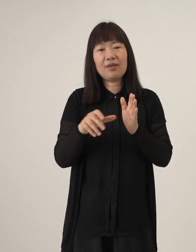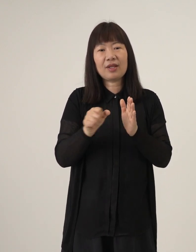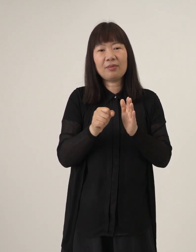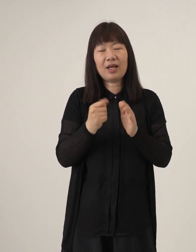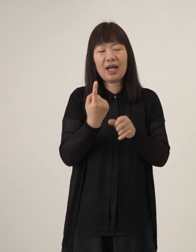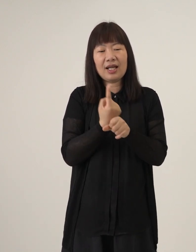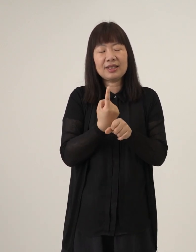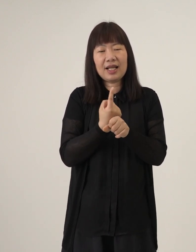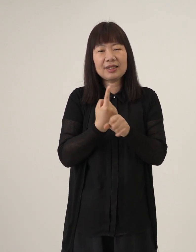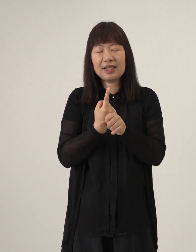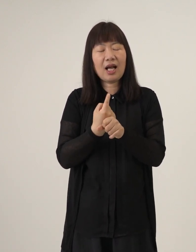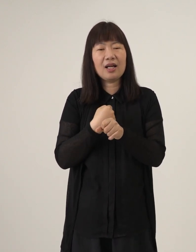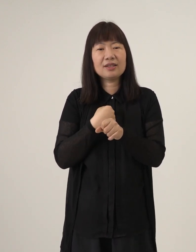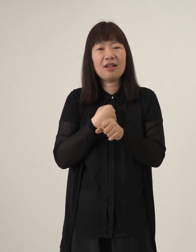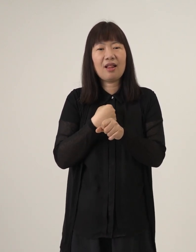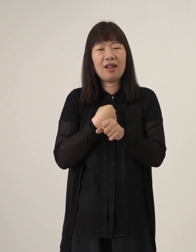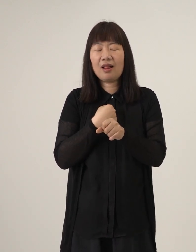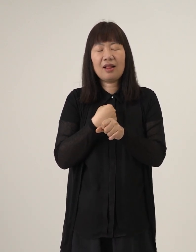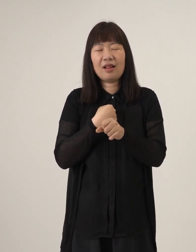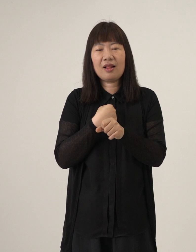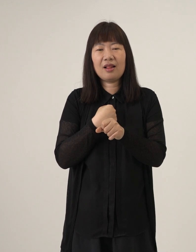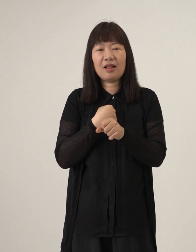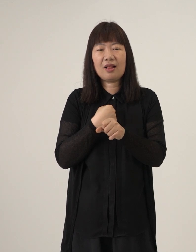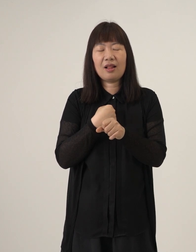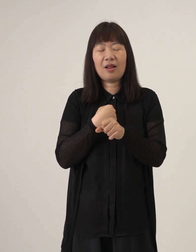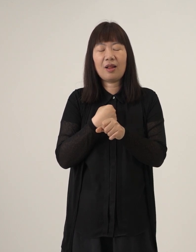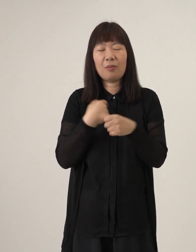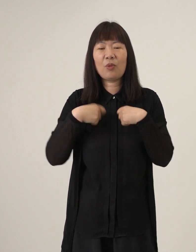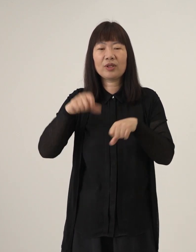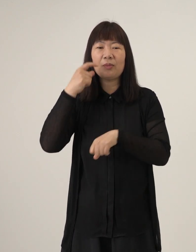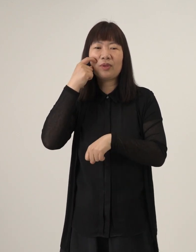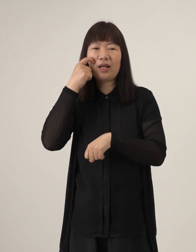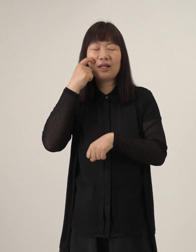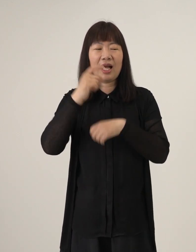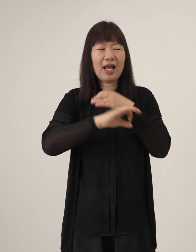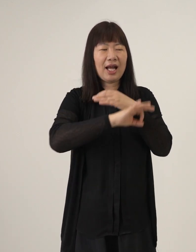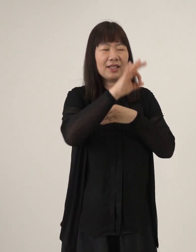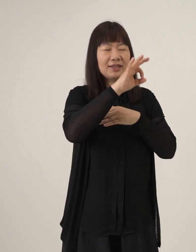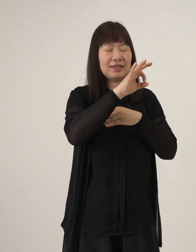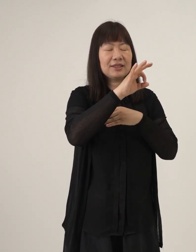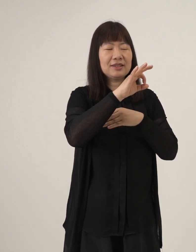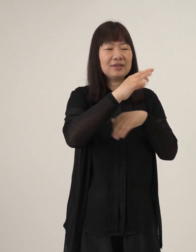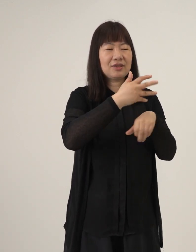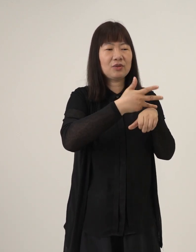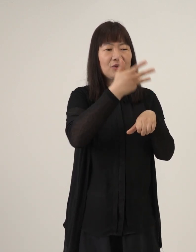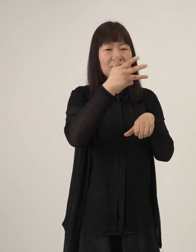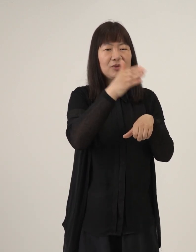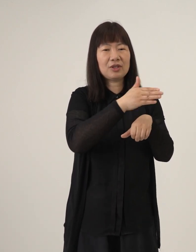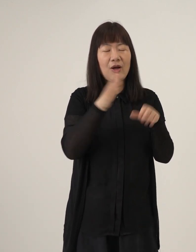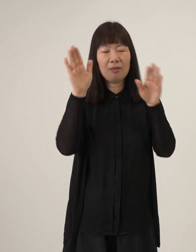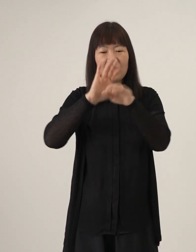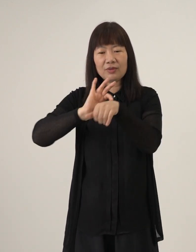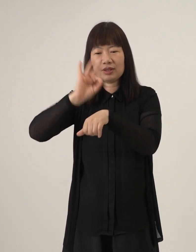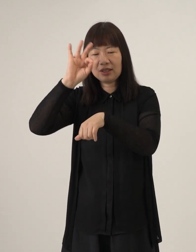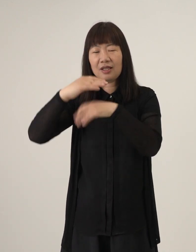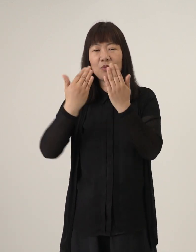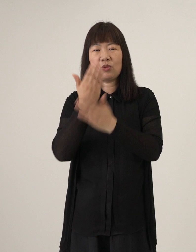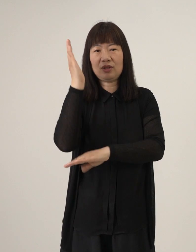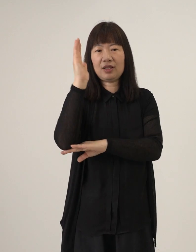수가 없어요. 그래서 아침 8시부터 밤 10시까지 꼬박 앉아서 그 강의를 다